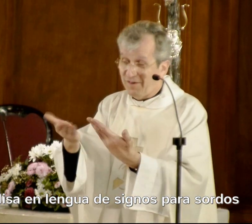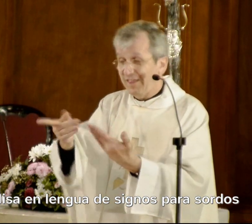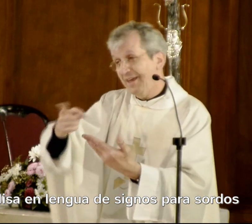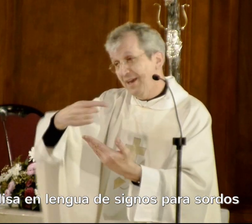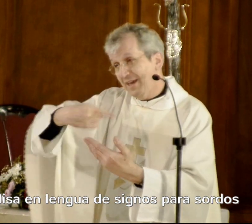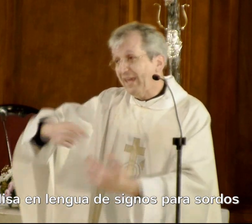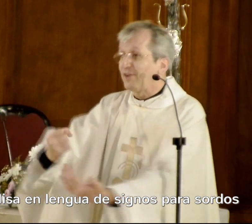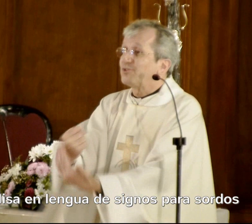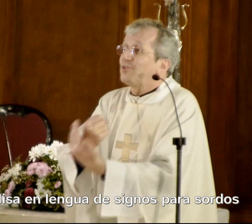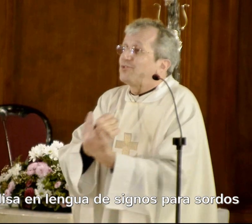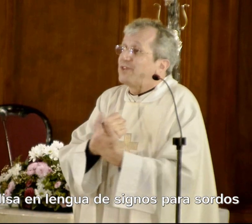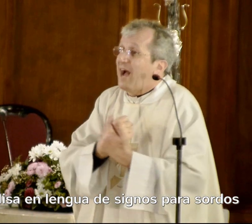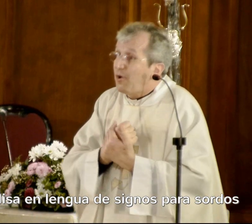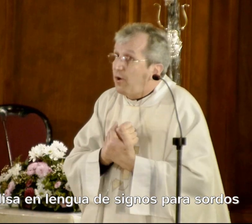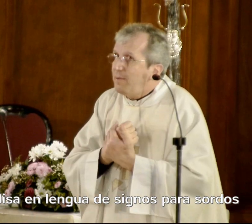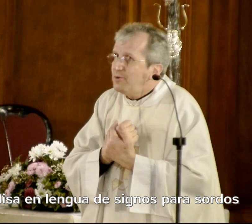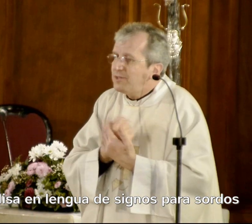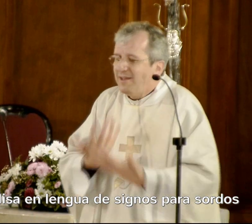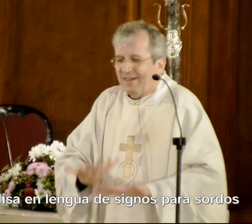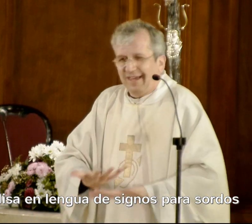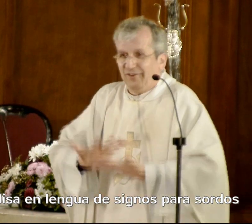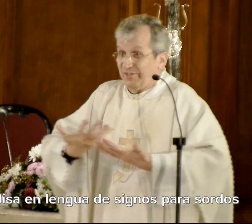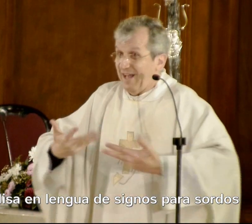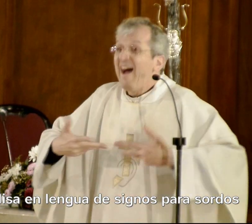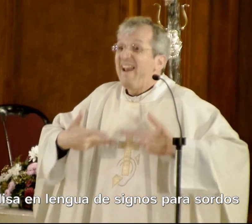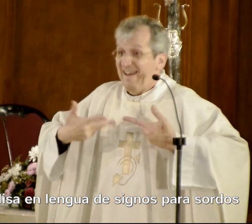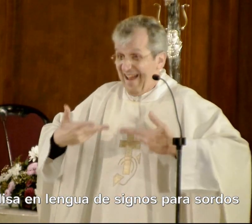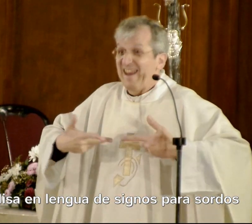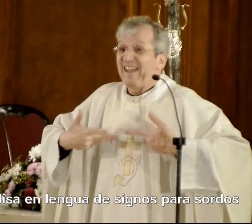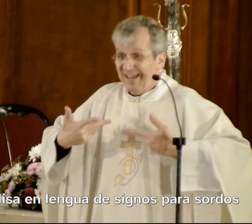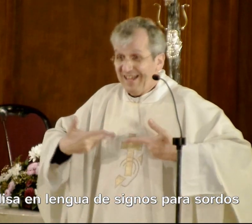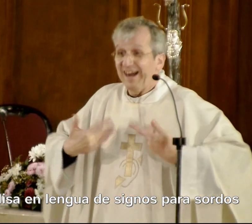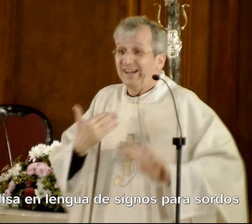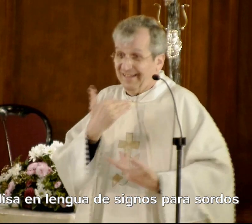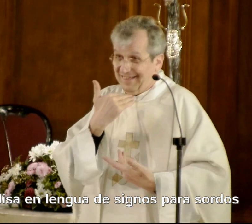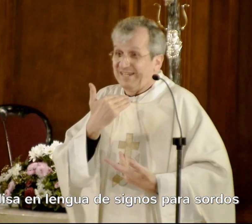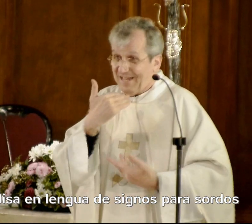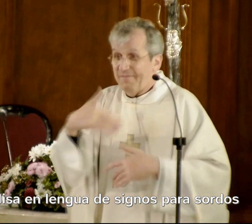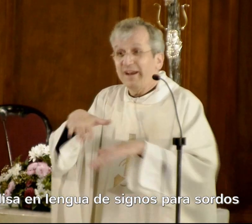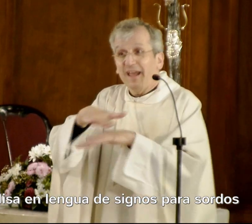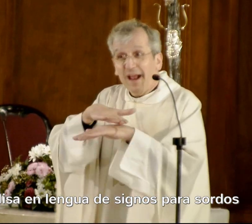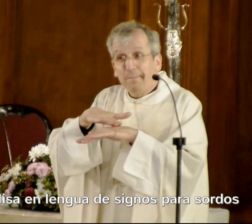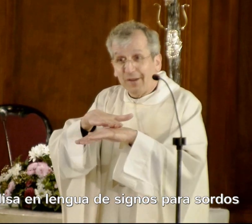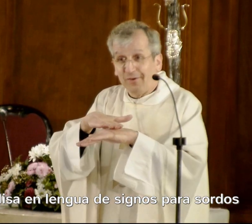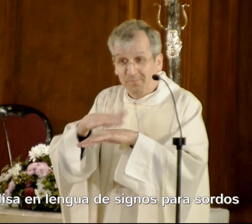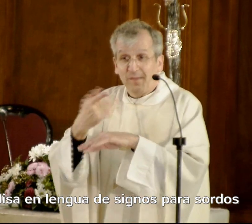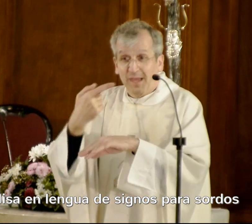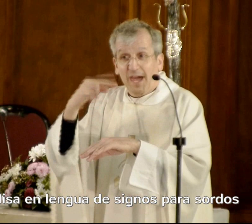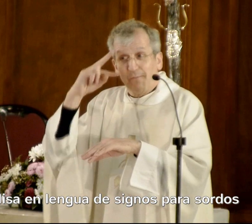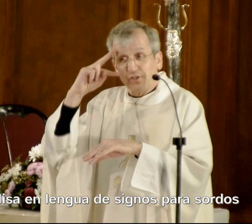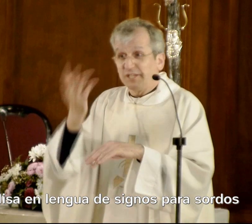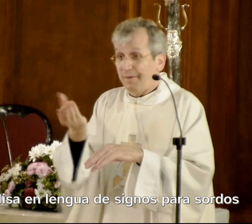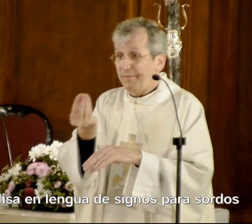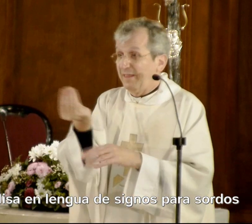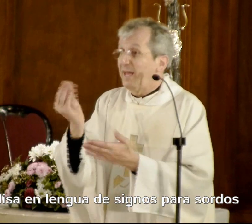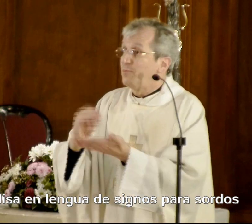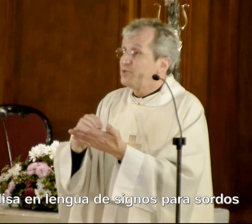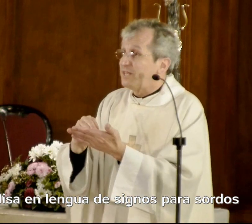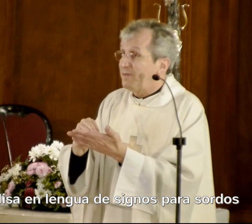ofrece y que nosotros acogemos y que nos da la alegría de saber el perdón. Hemos experimentado muchas